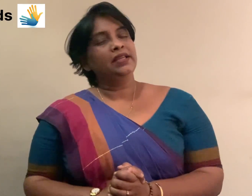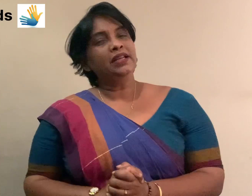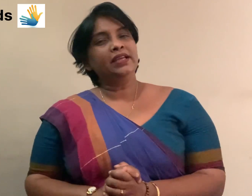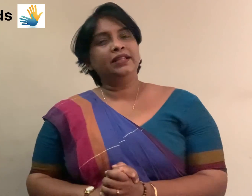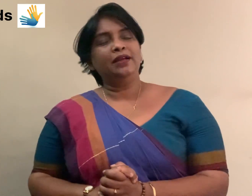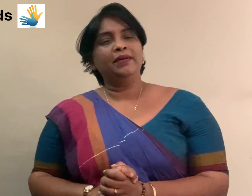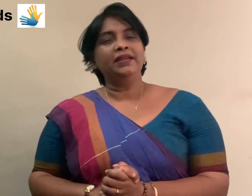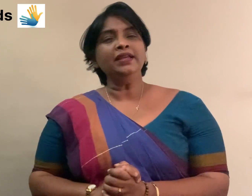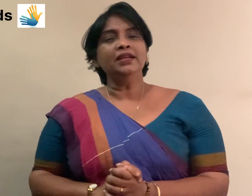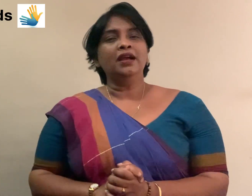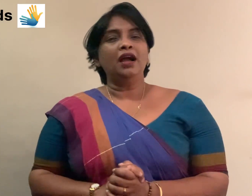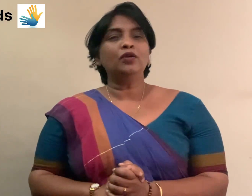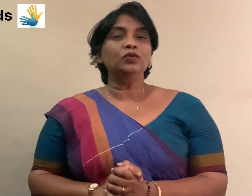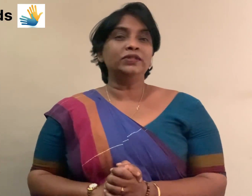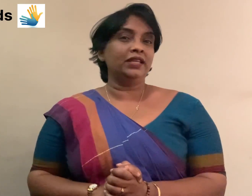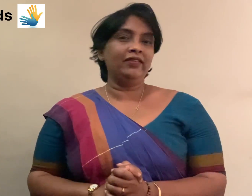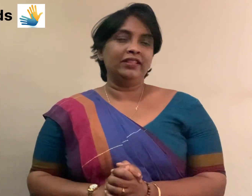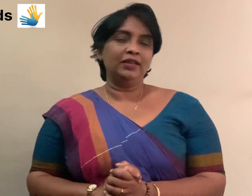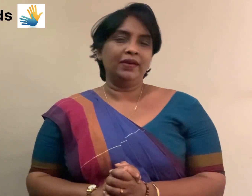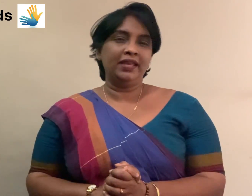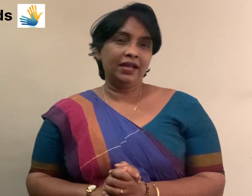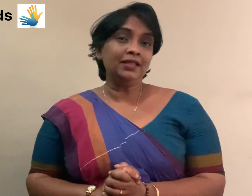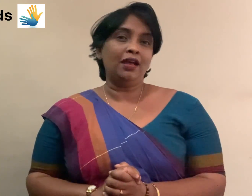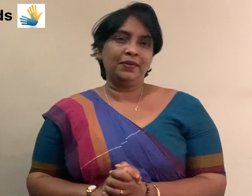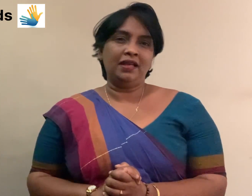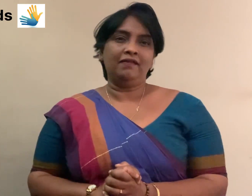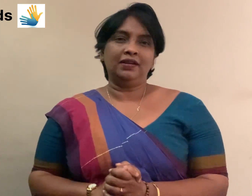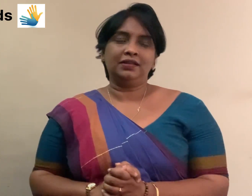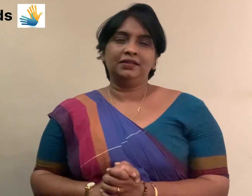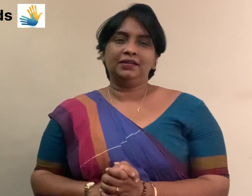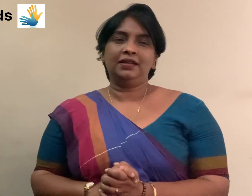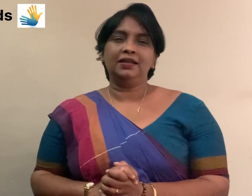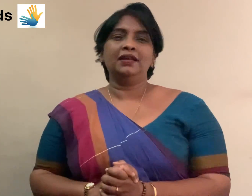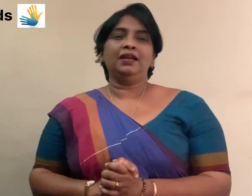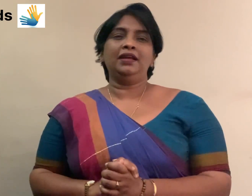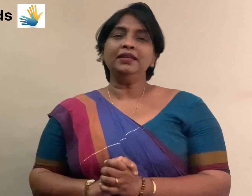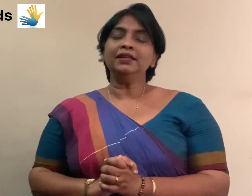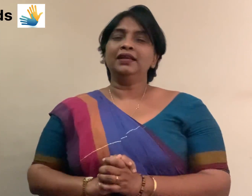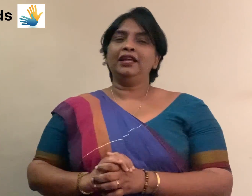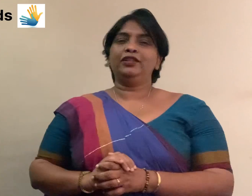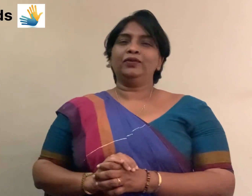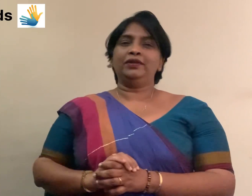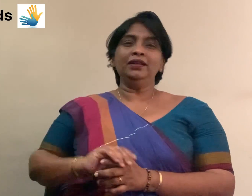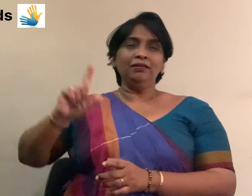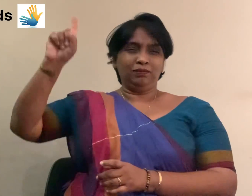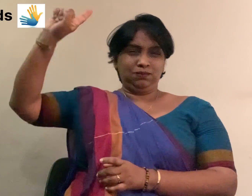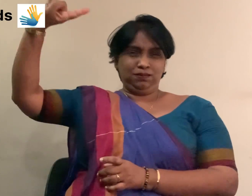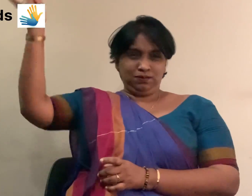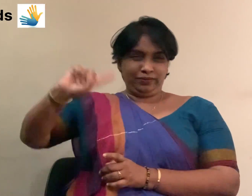ඊළඟ එක තමයි අකුණු සැර වැදීම. ඒකත් ආපදාවක්. හරි? එතකොට